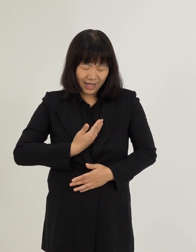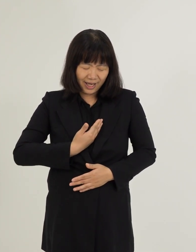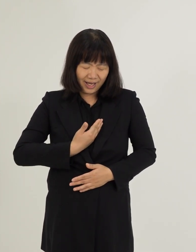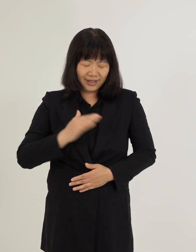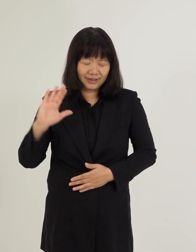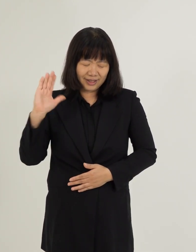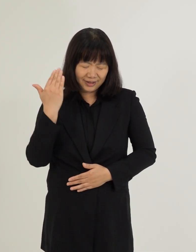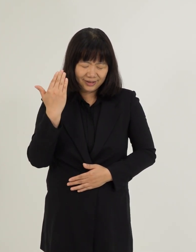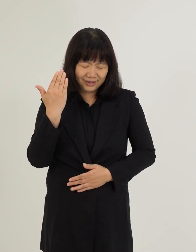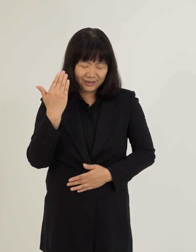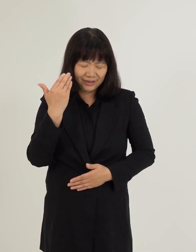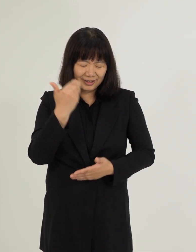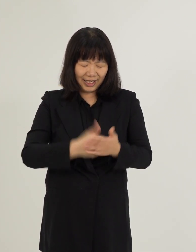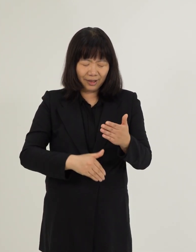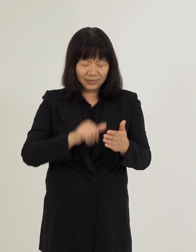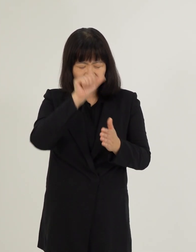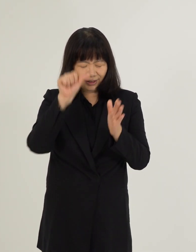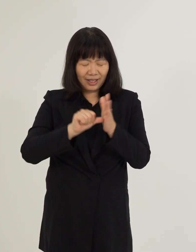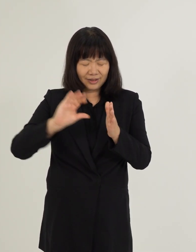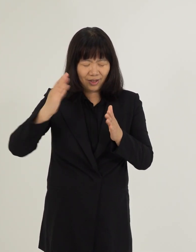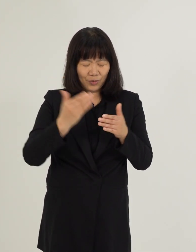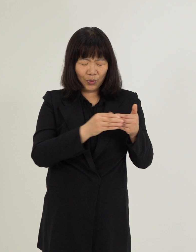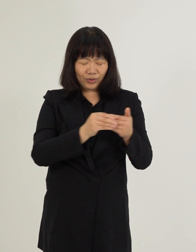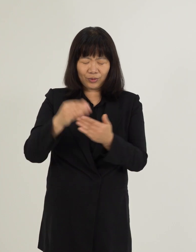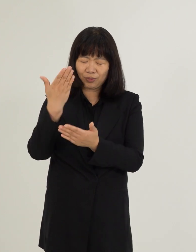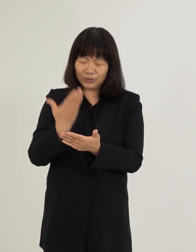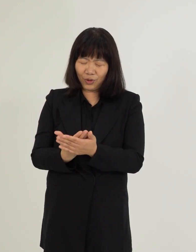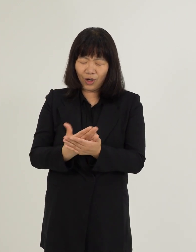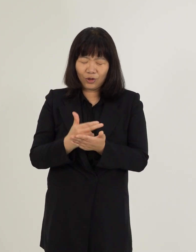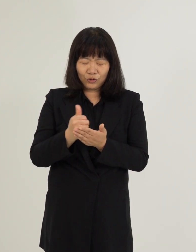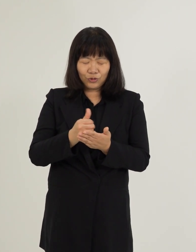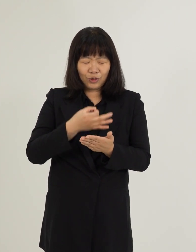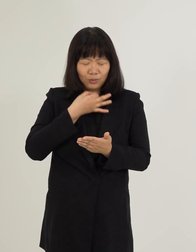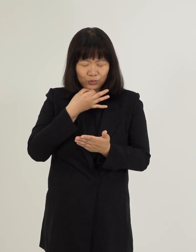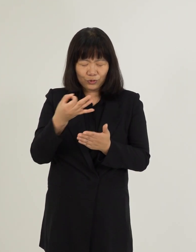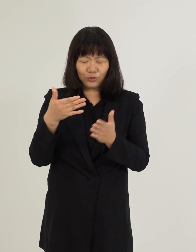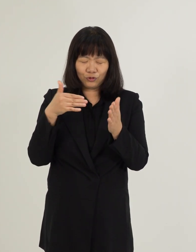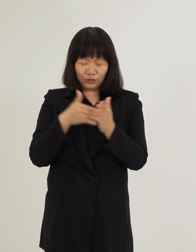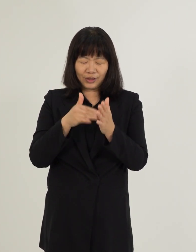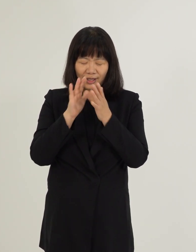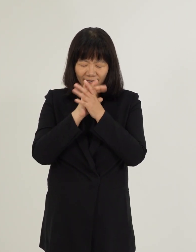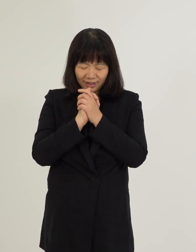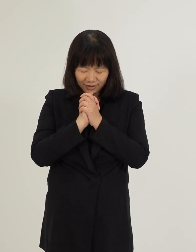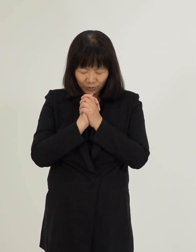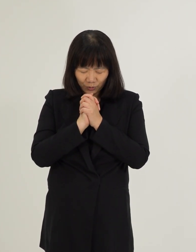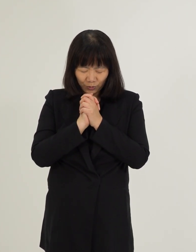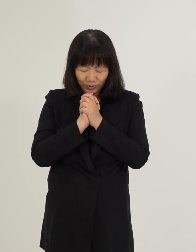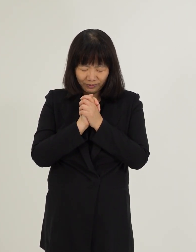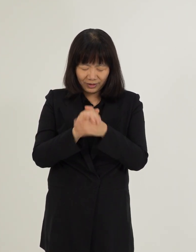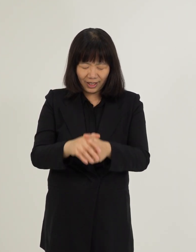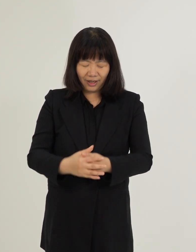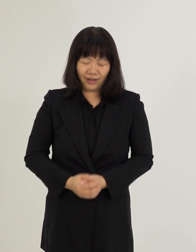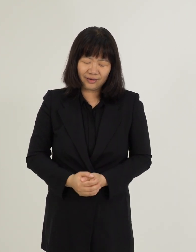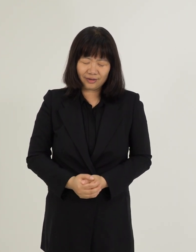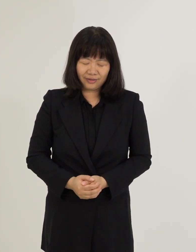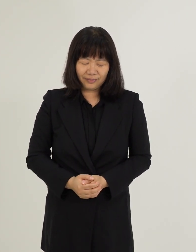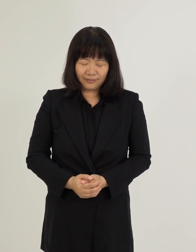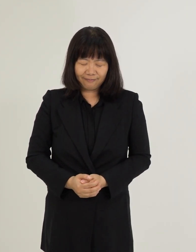남은 길이 될 수 있도록 이끌어 주시옵소서. 여러분 주여 부른 다음에 기도합니다. 주여.